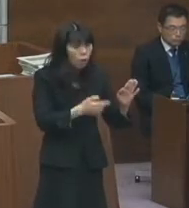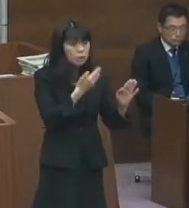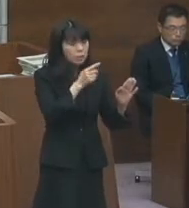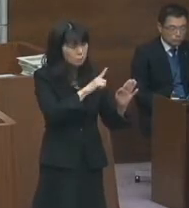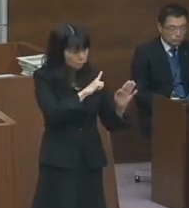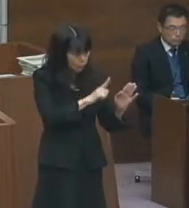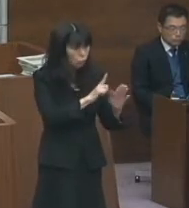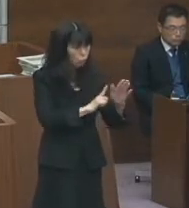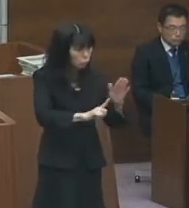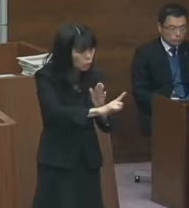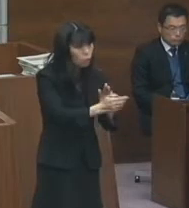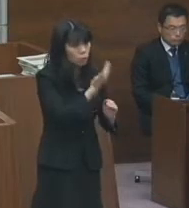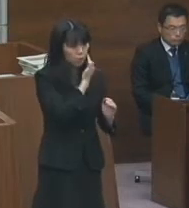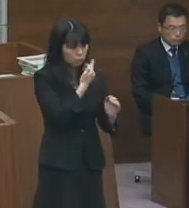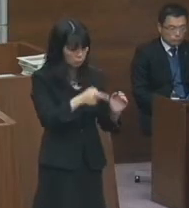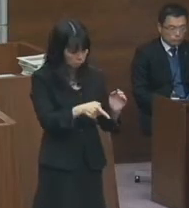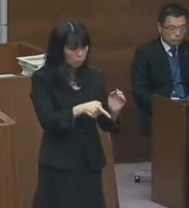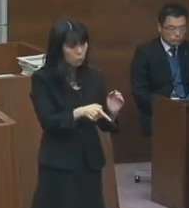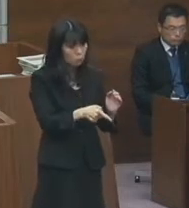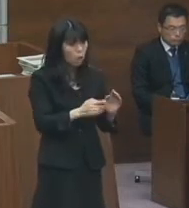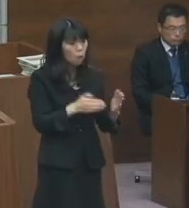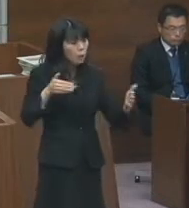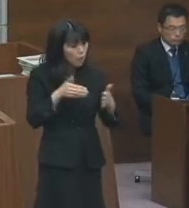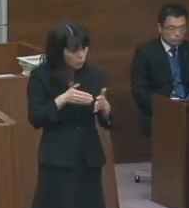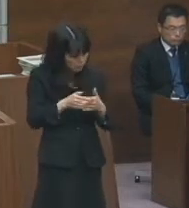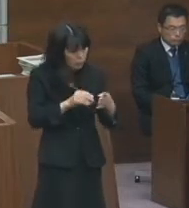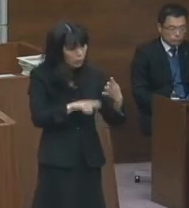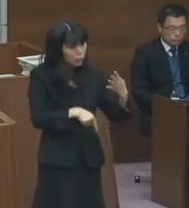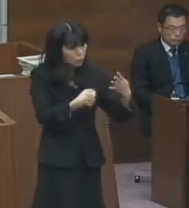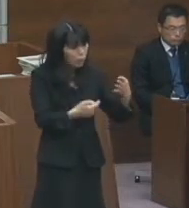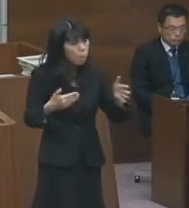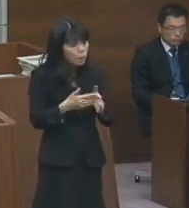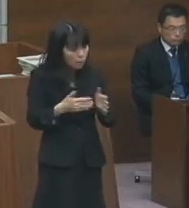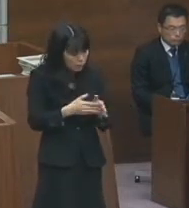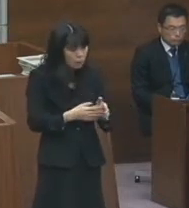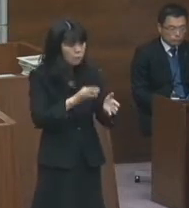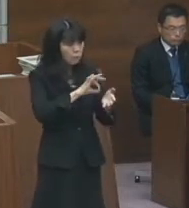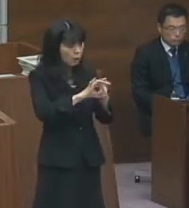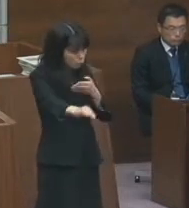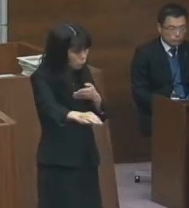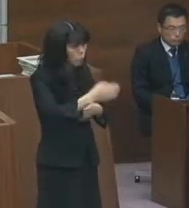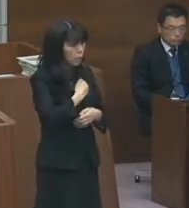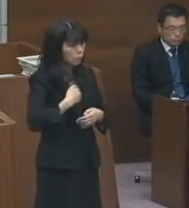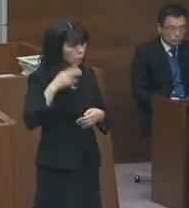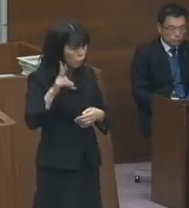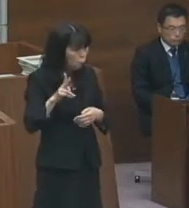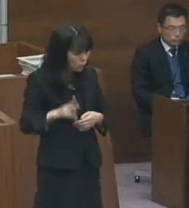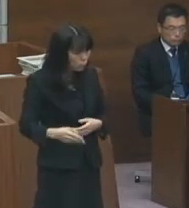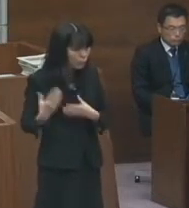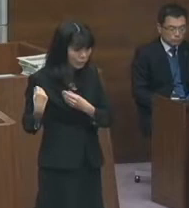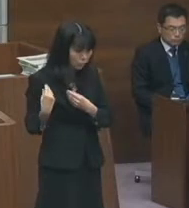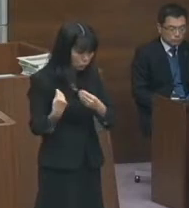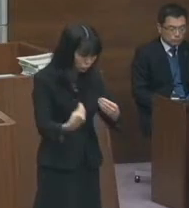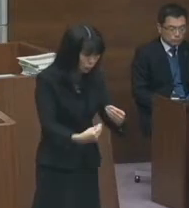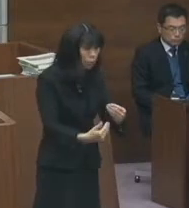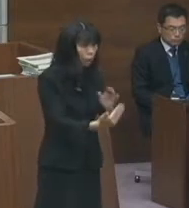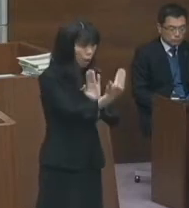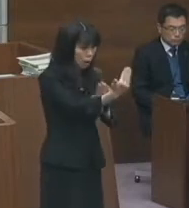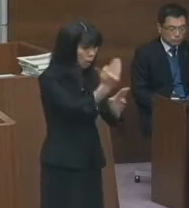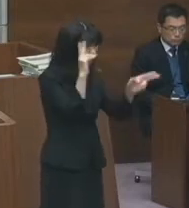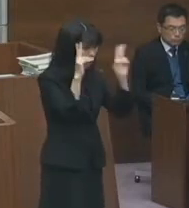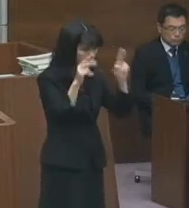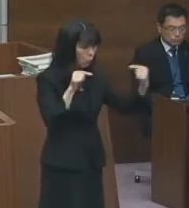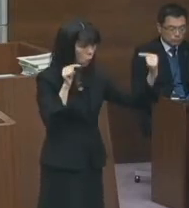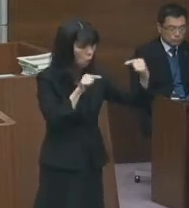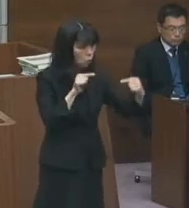ますので、何としましてもそれまでに買取が実現できますよう、引き続き新興不動産と交